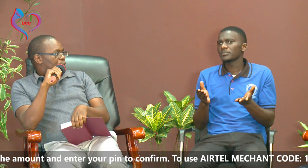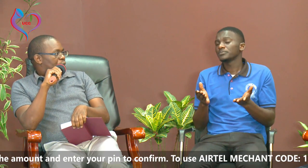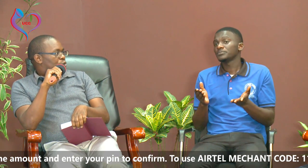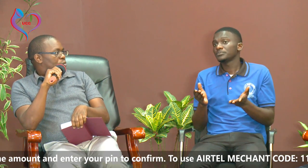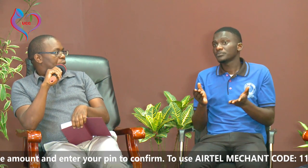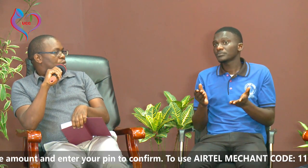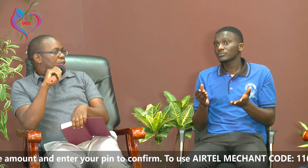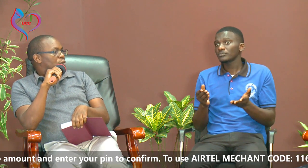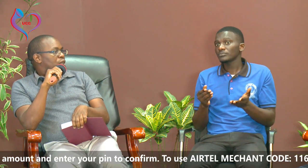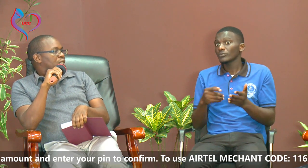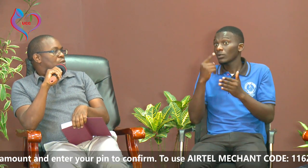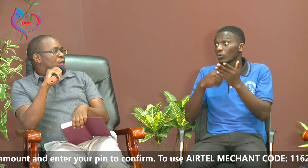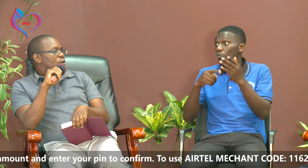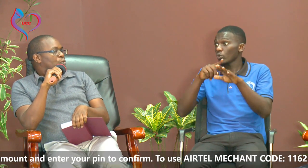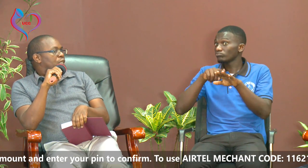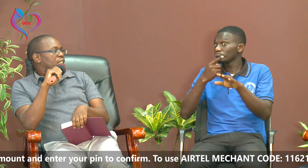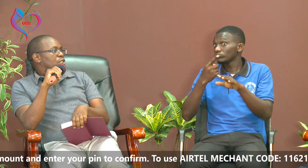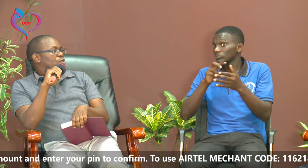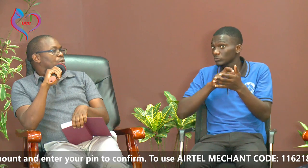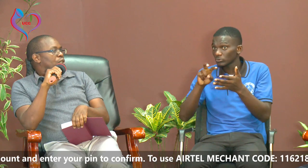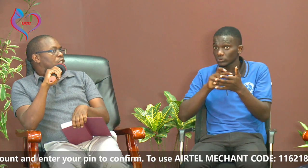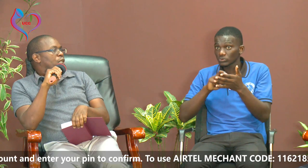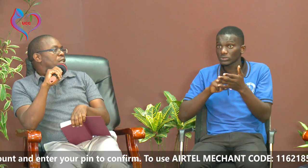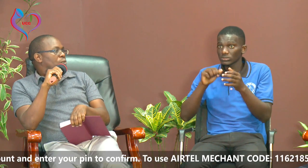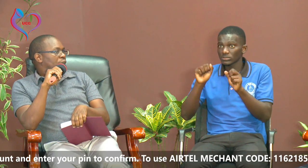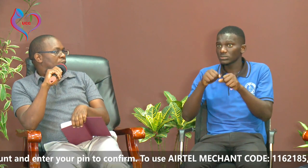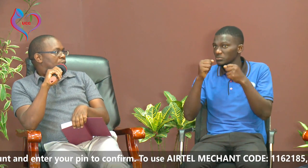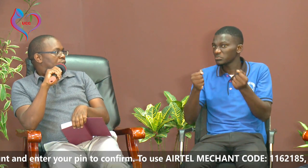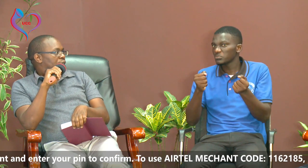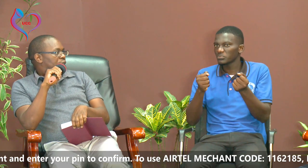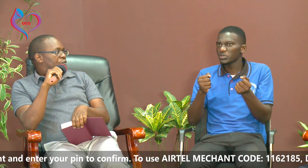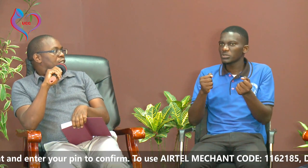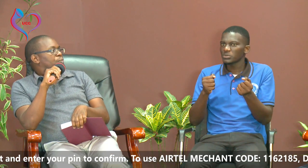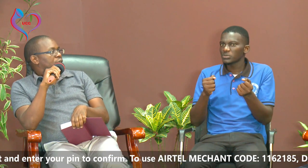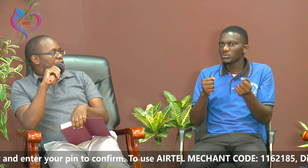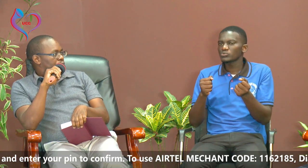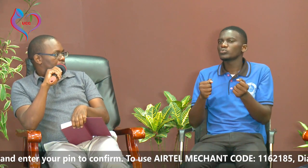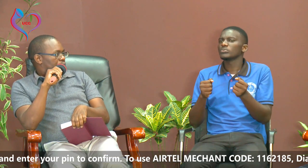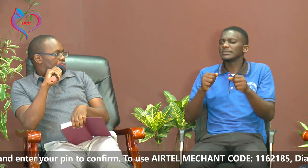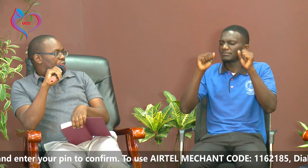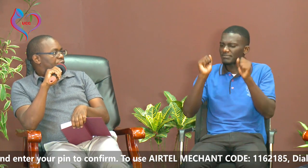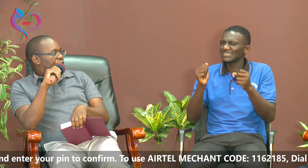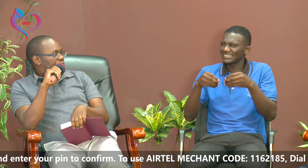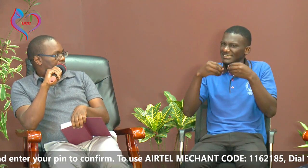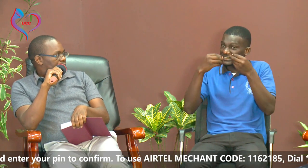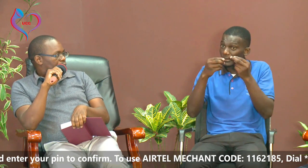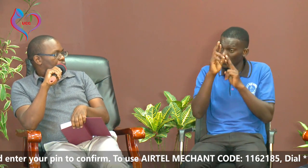Bye tusoma tebakukkiriza kweyita kintu kyowajja ku balala. Give respect due. Give reference ku